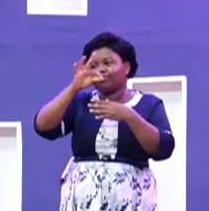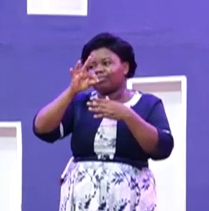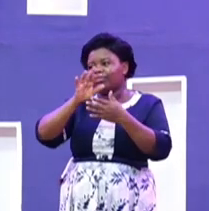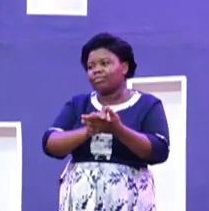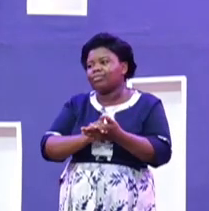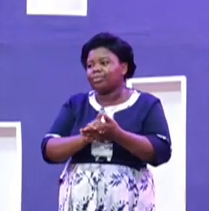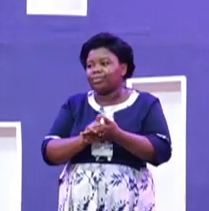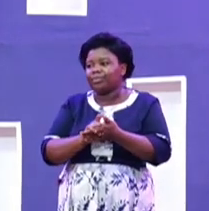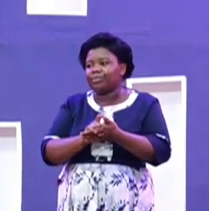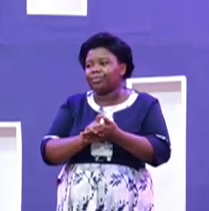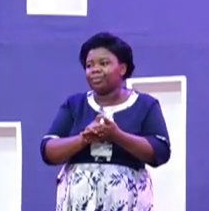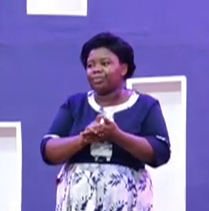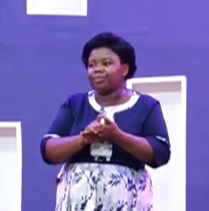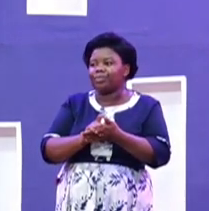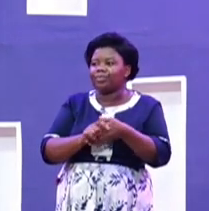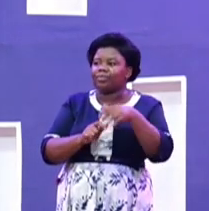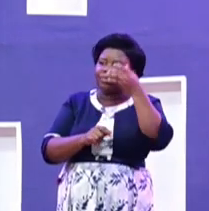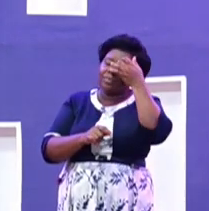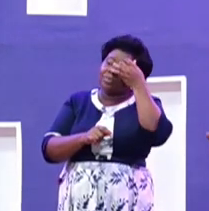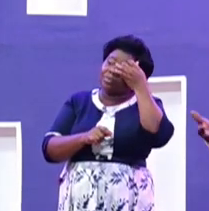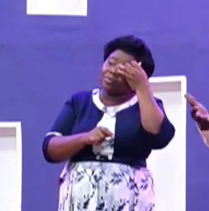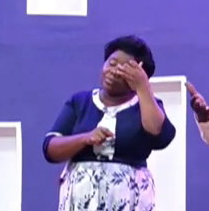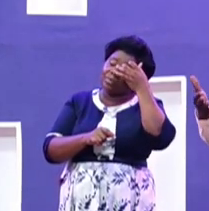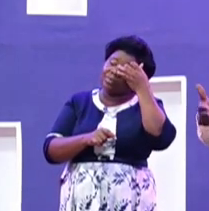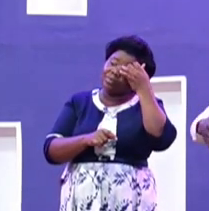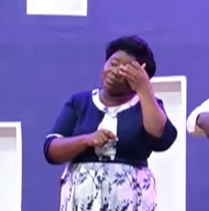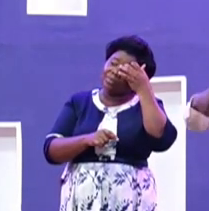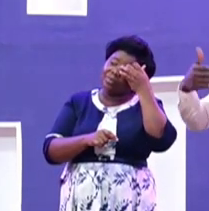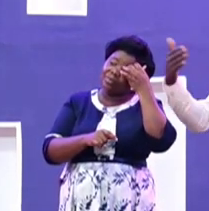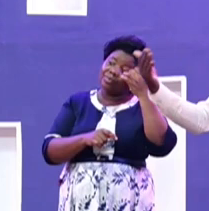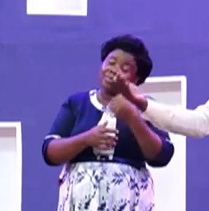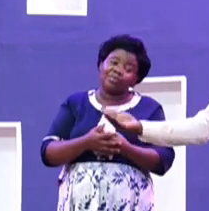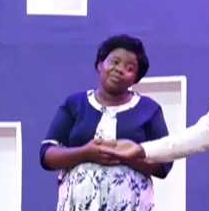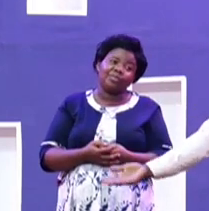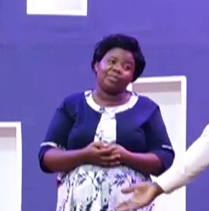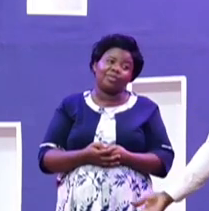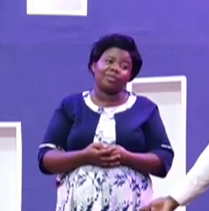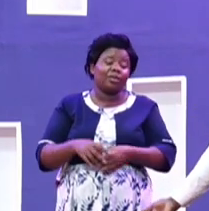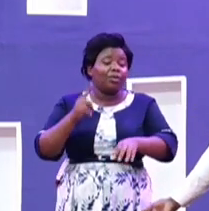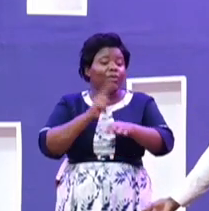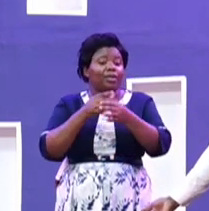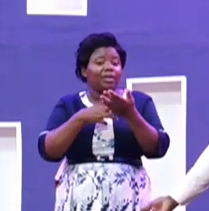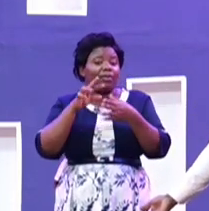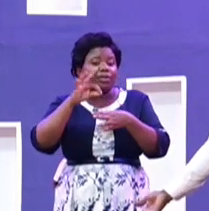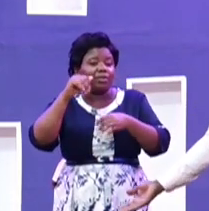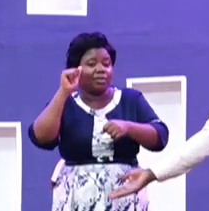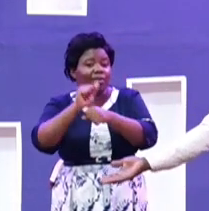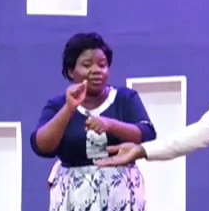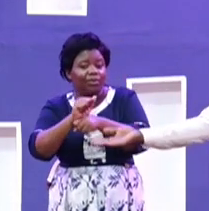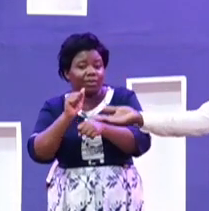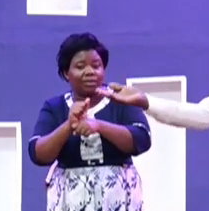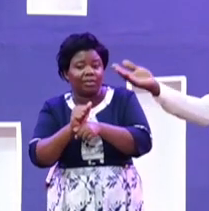Kigambo kuvvoola kitegeezeera kuvuma. Kwegamba gwe omwoyo n'aba nga yakoze ate